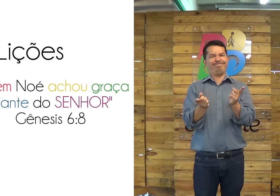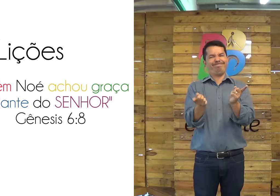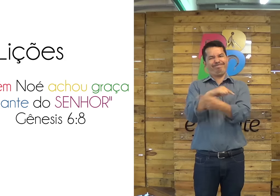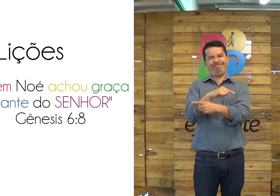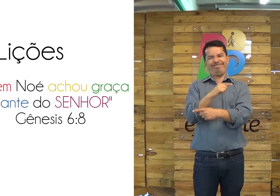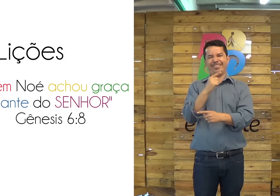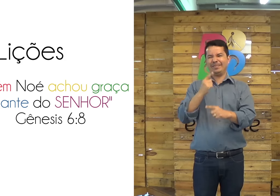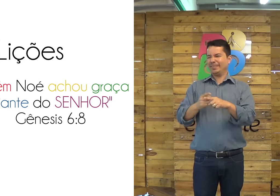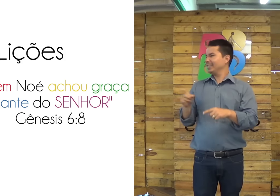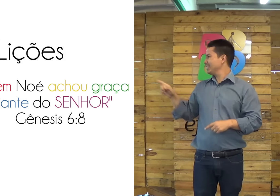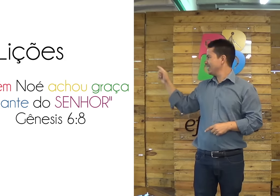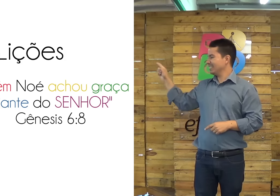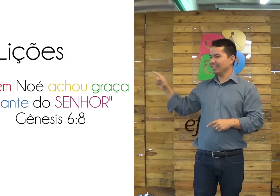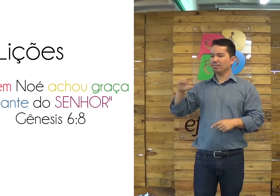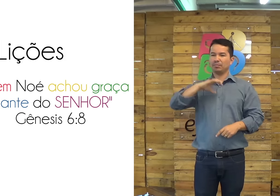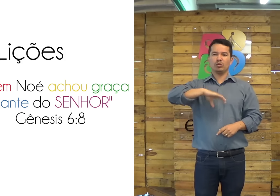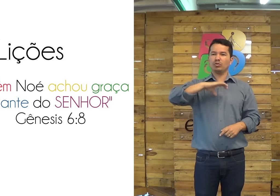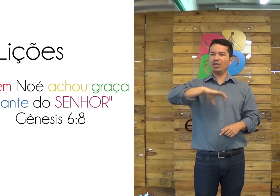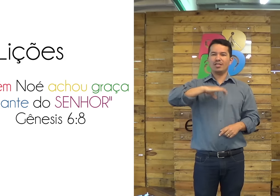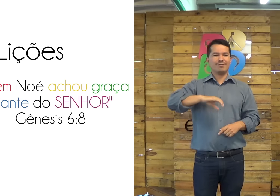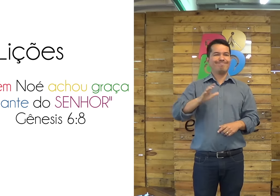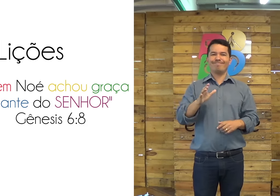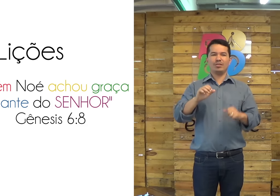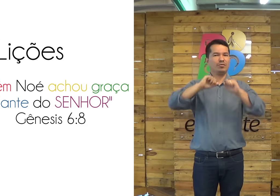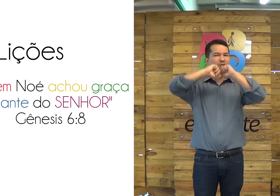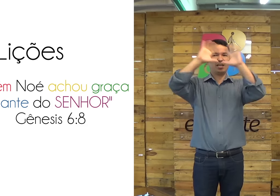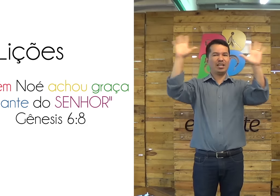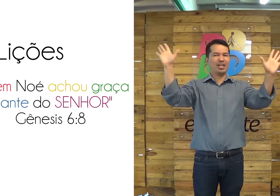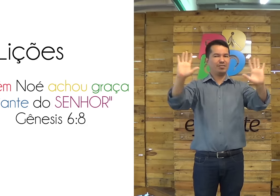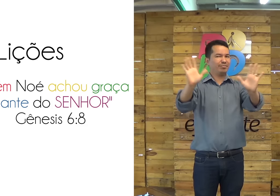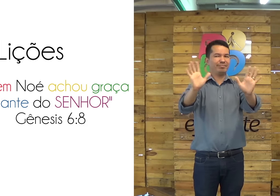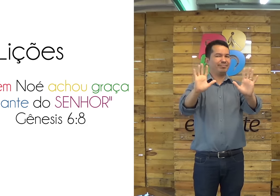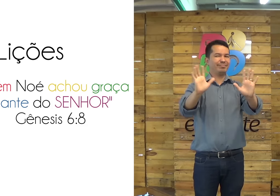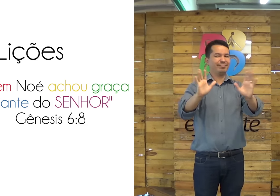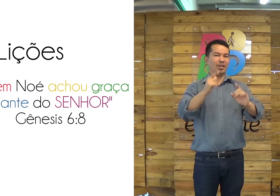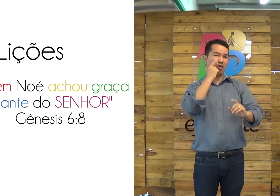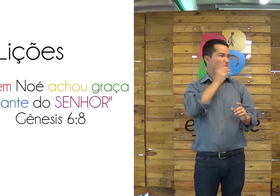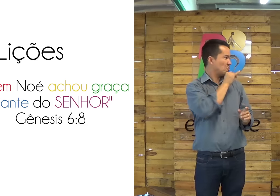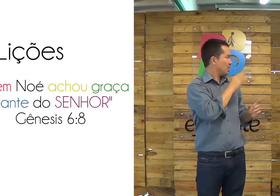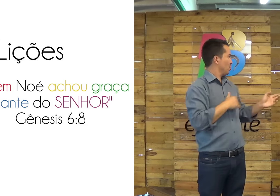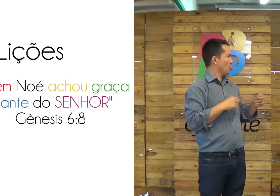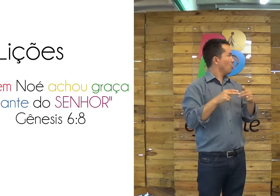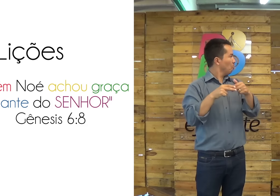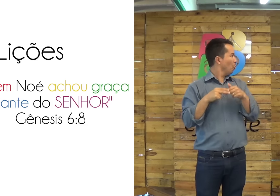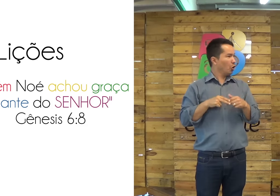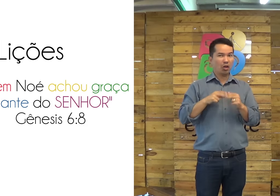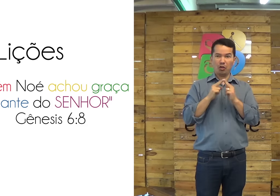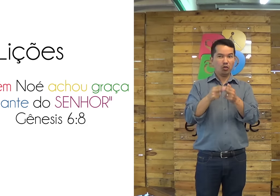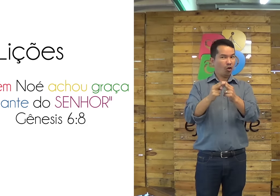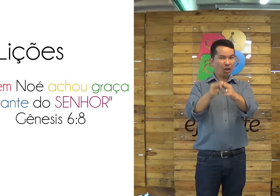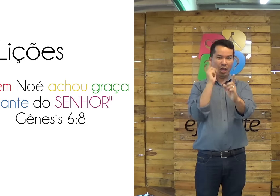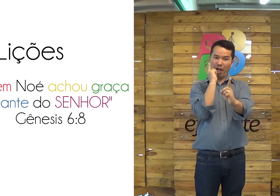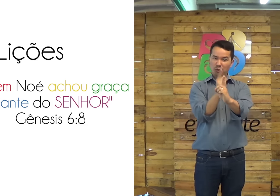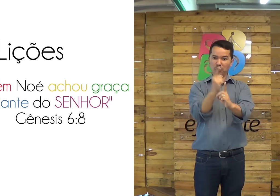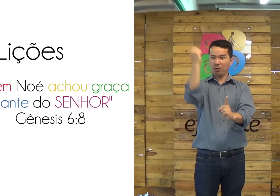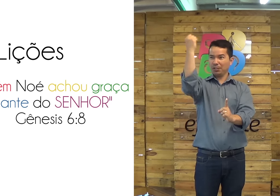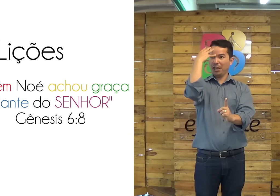senhor né então ali parece que o português não não tá muito claro ali ó porém no é